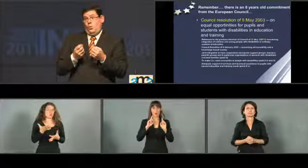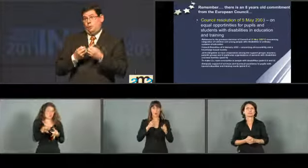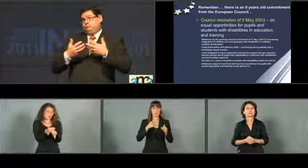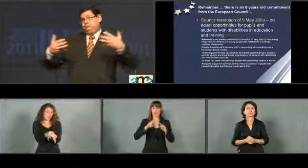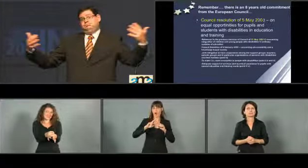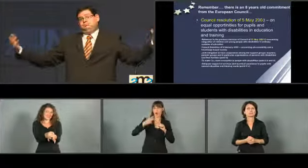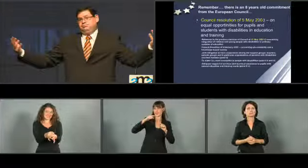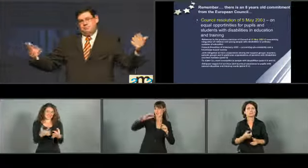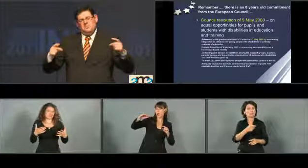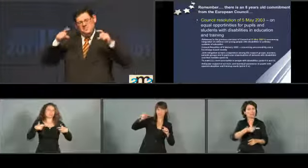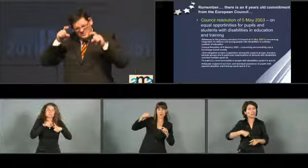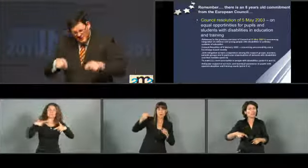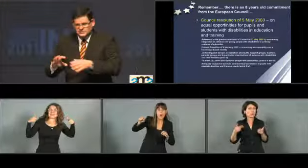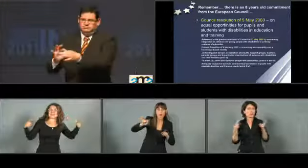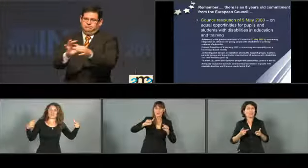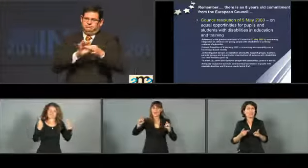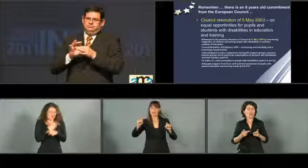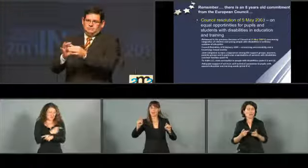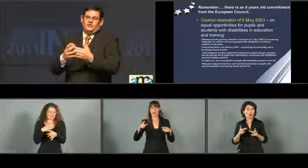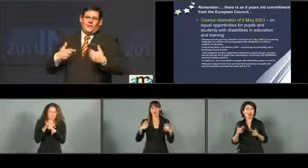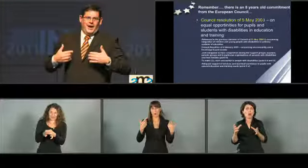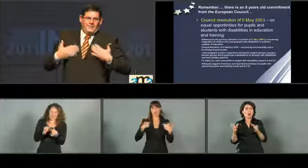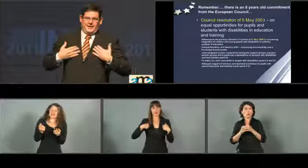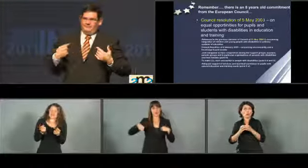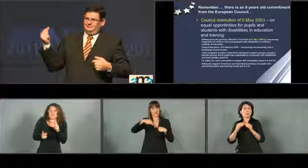une minorité, mais nous pouvons quand même, en tant que minorité,